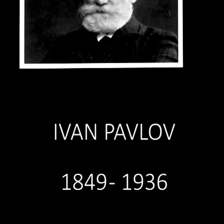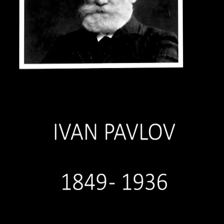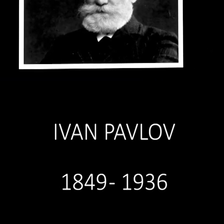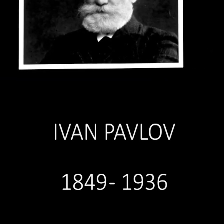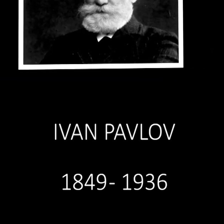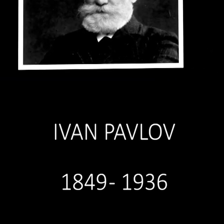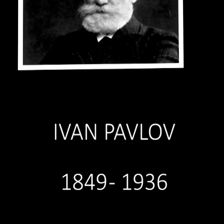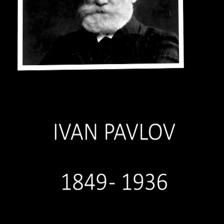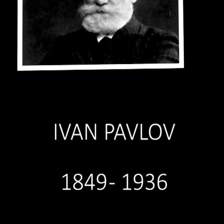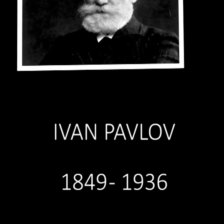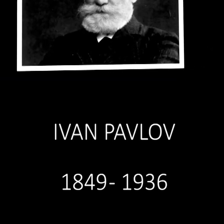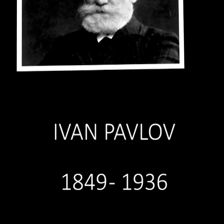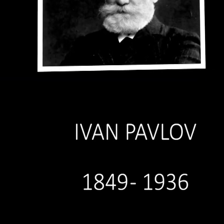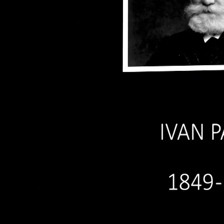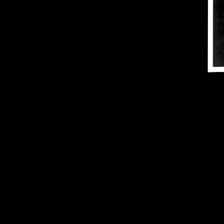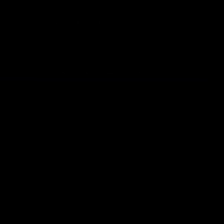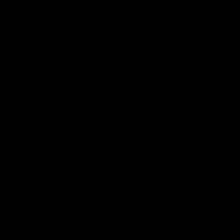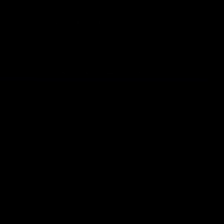1849 a